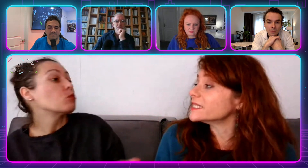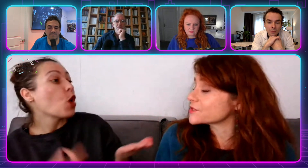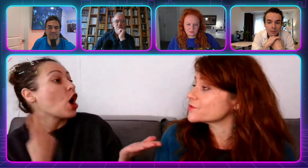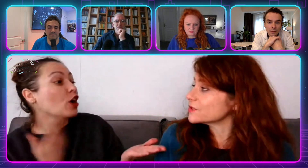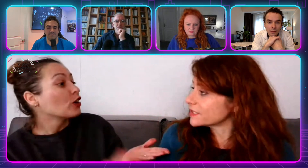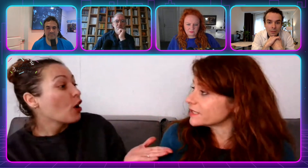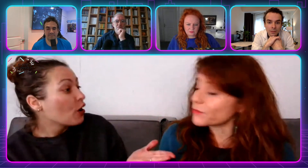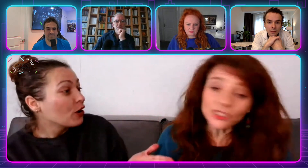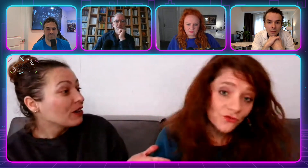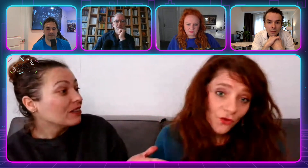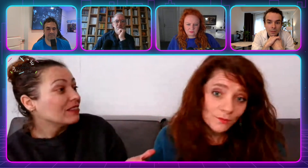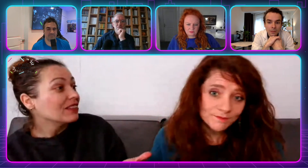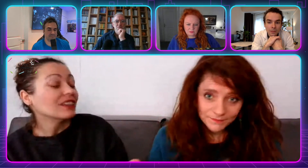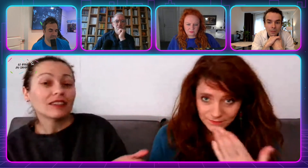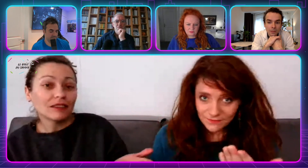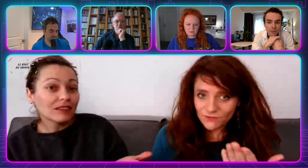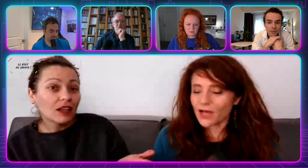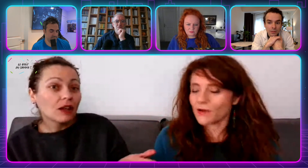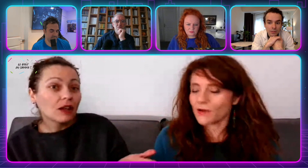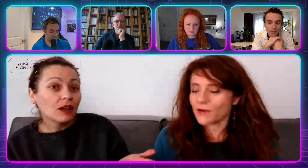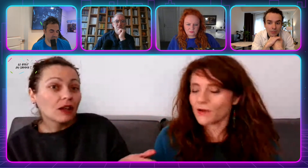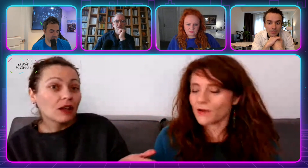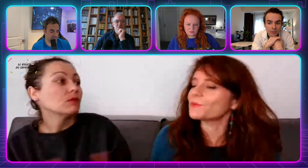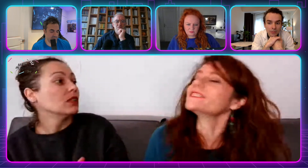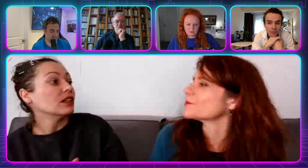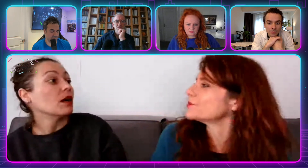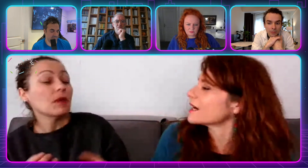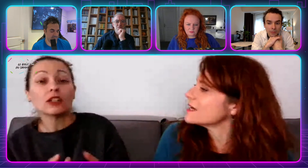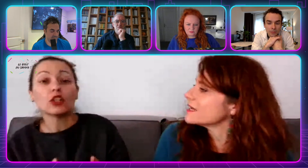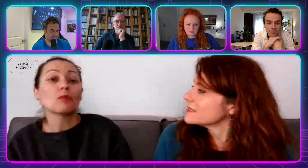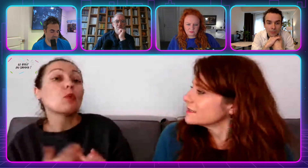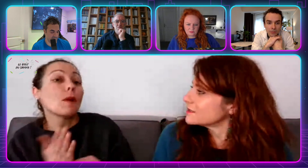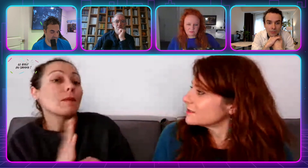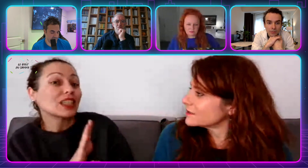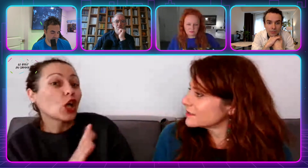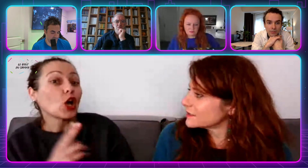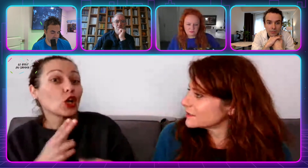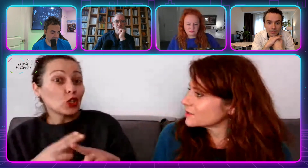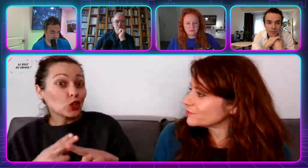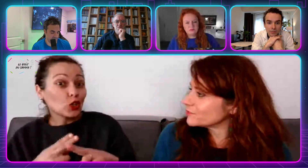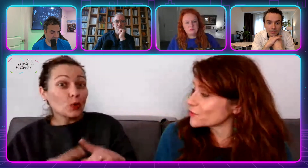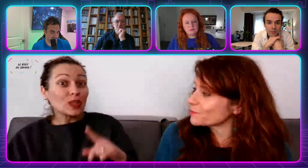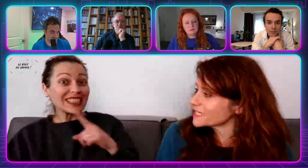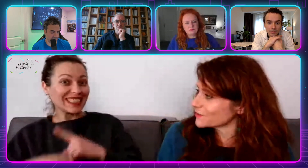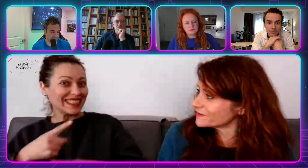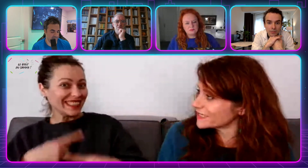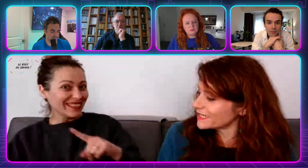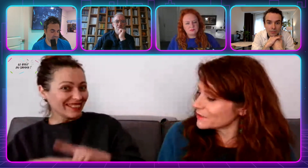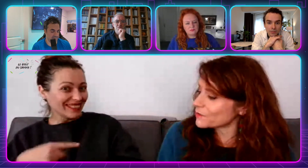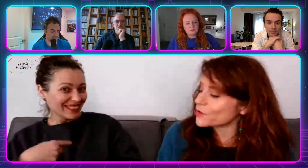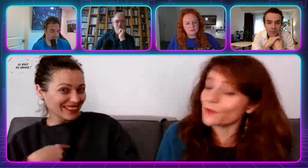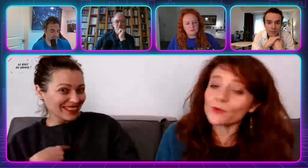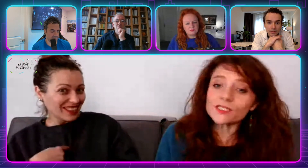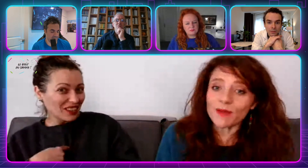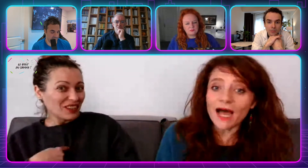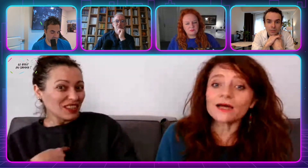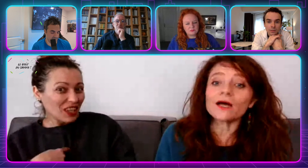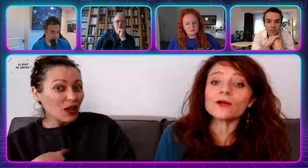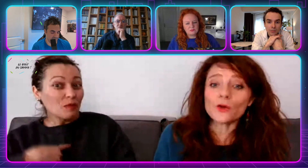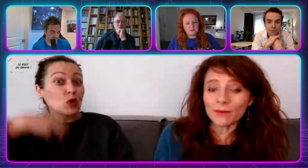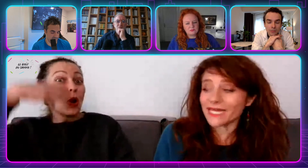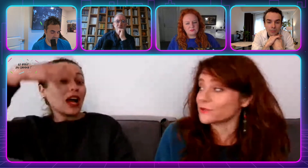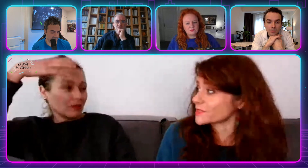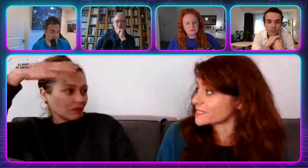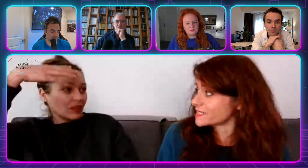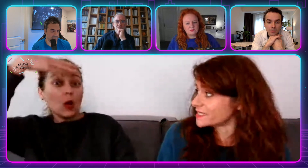elle est sourde et moi j'entends. Voilà, on va prendre cet exemple-là. Pour se présenter, on